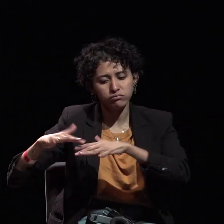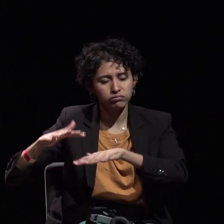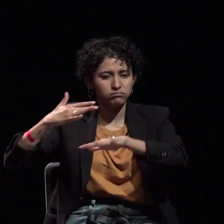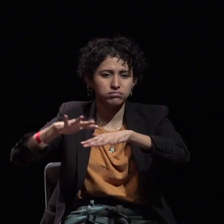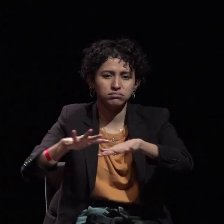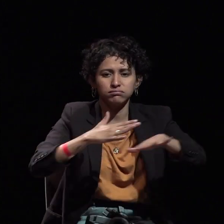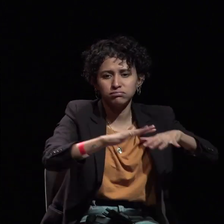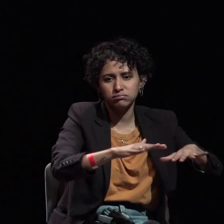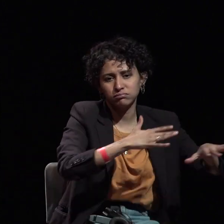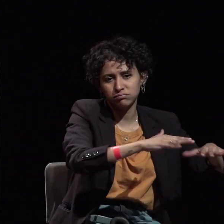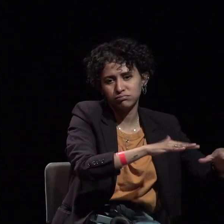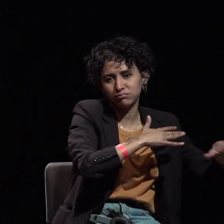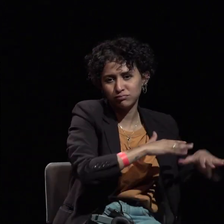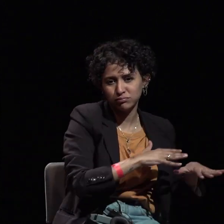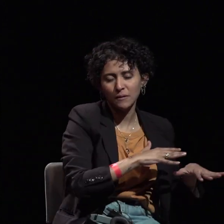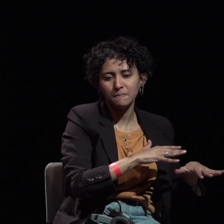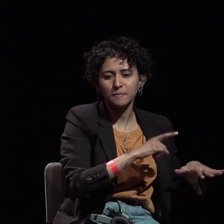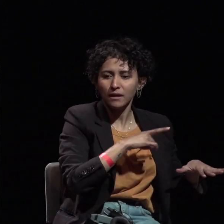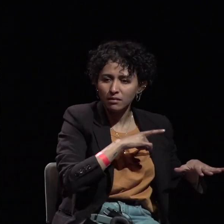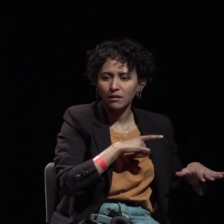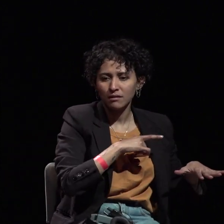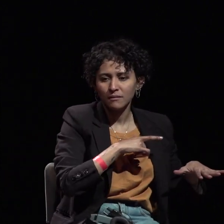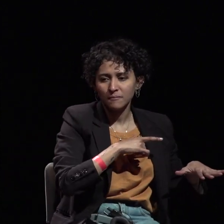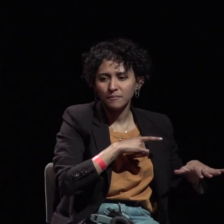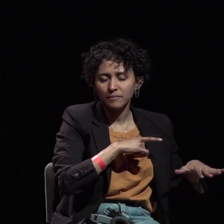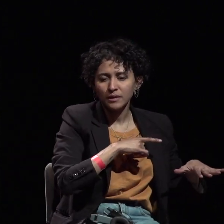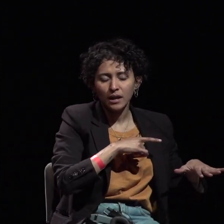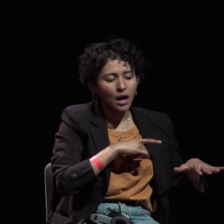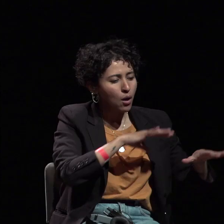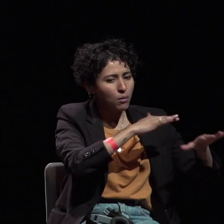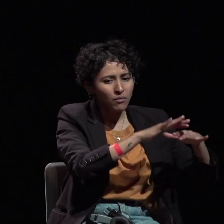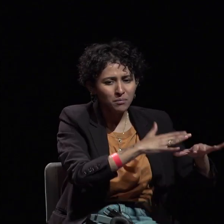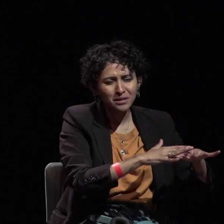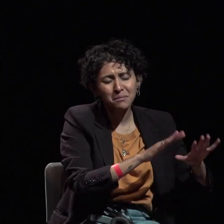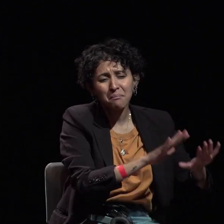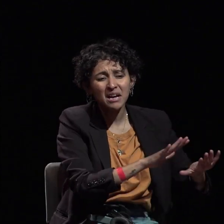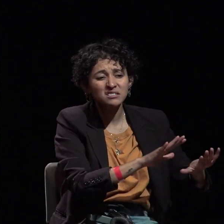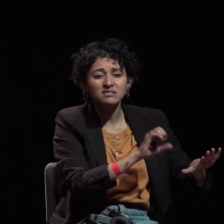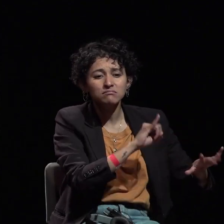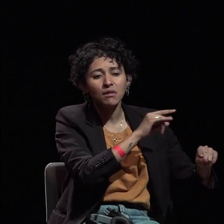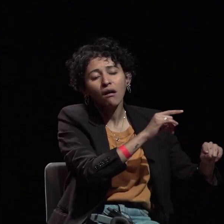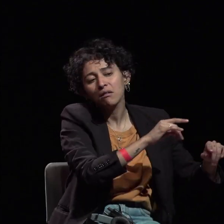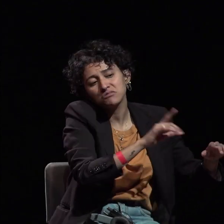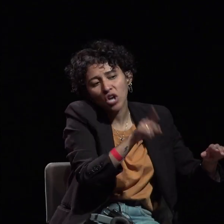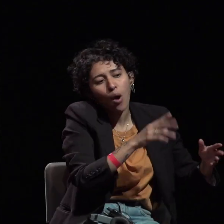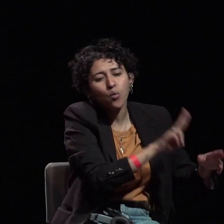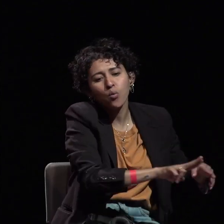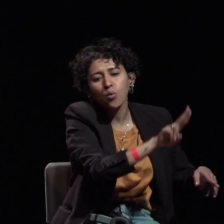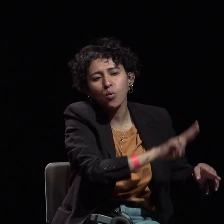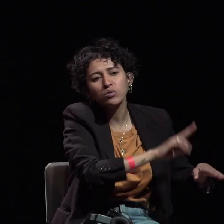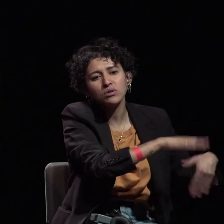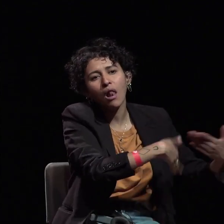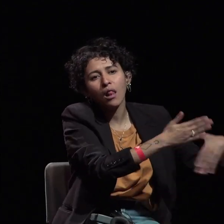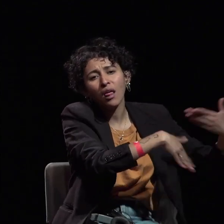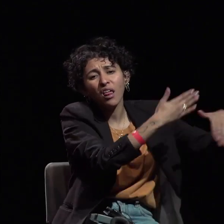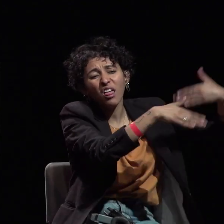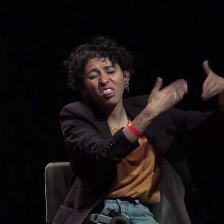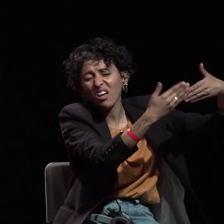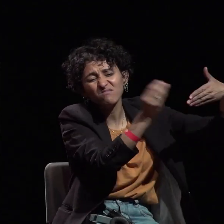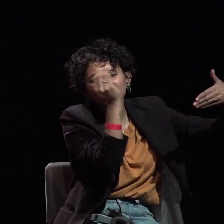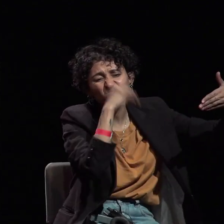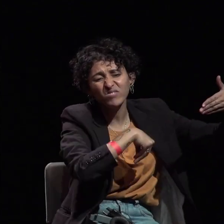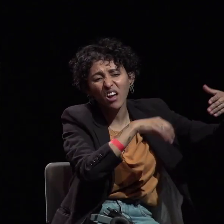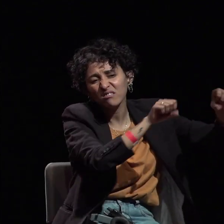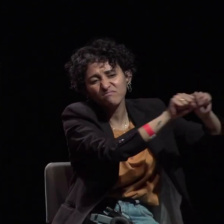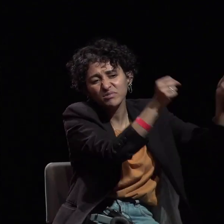muito frequentemente, que devem ser destruídos após o fim do ciclo escatológico ou da configuração ritual, né,